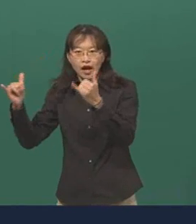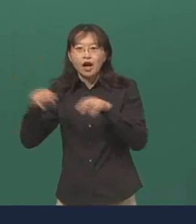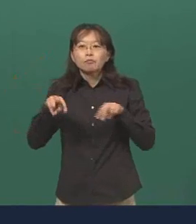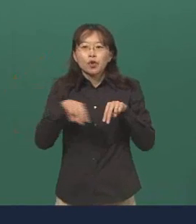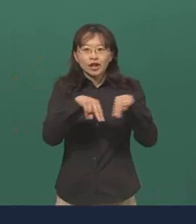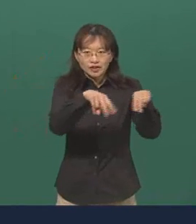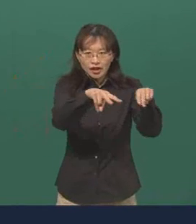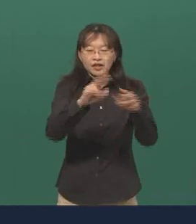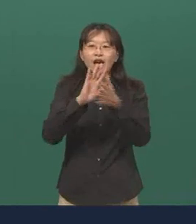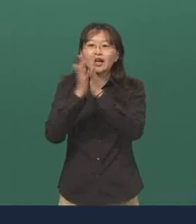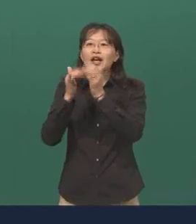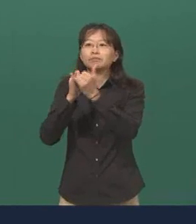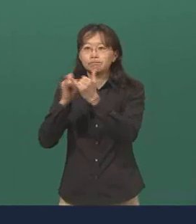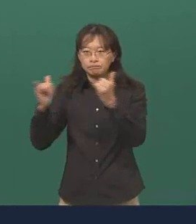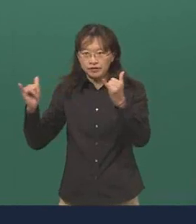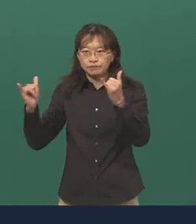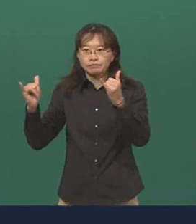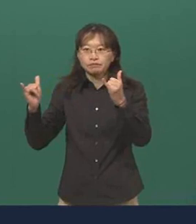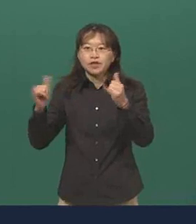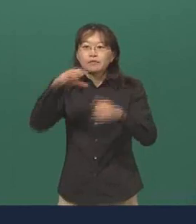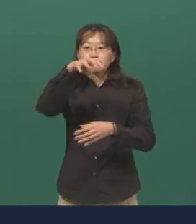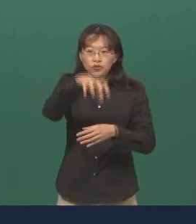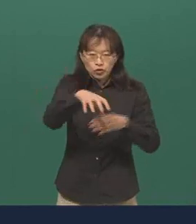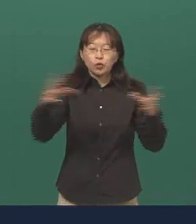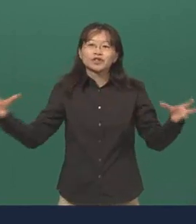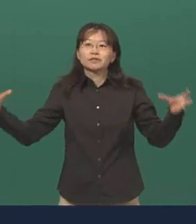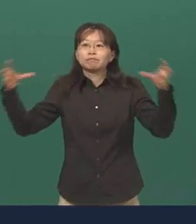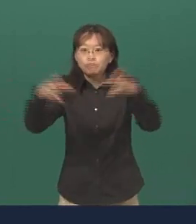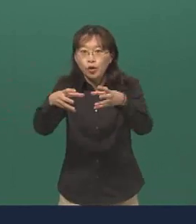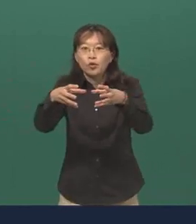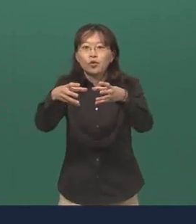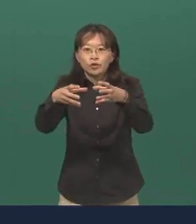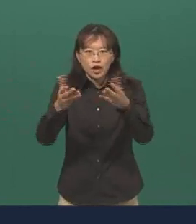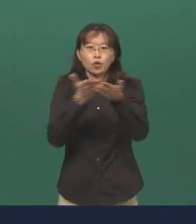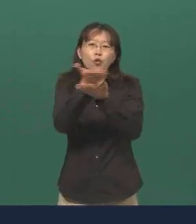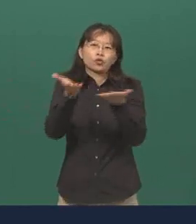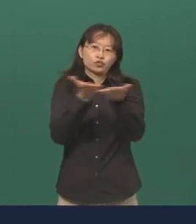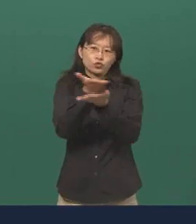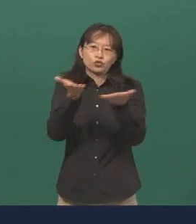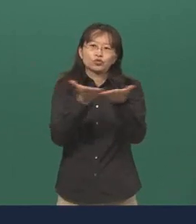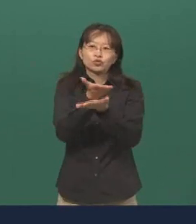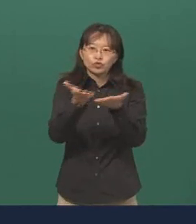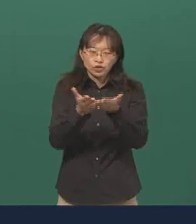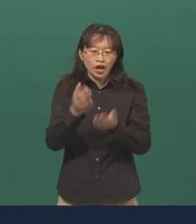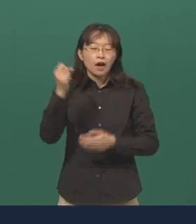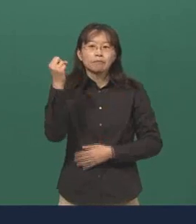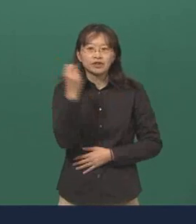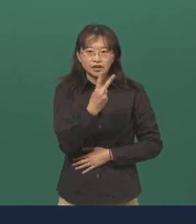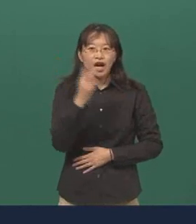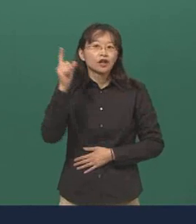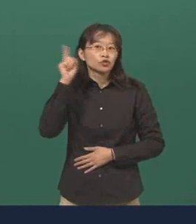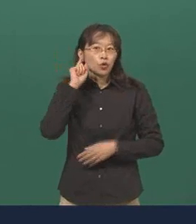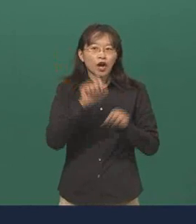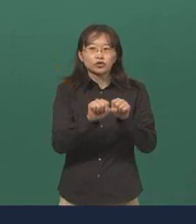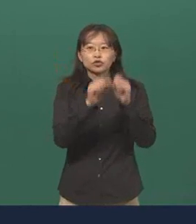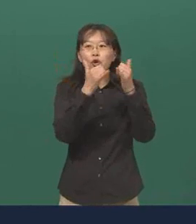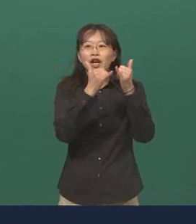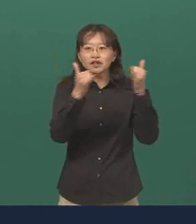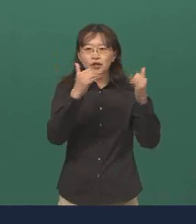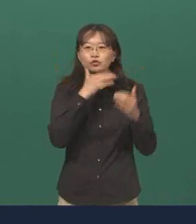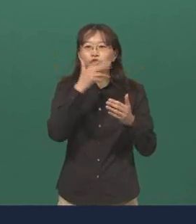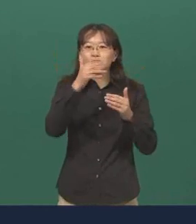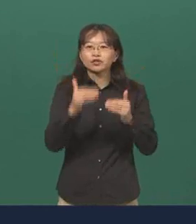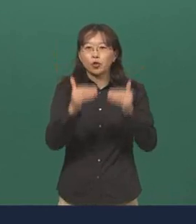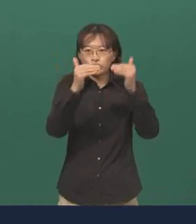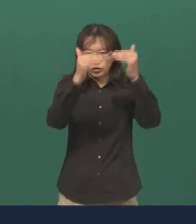記者、ボランティア、一般県民が一堂に集い交流を深めるとともに、